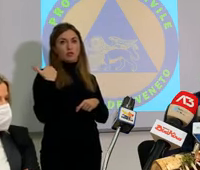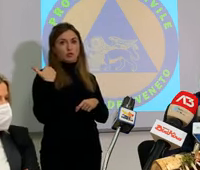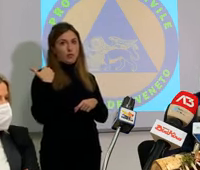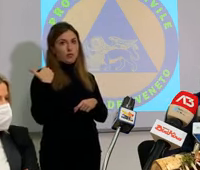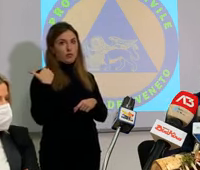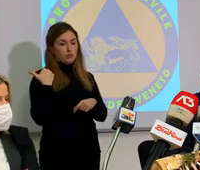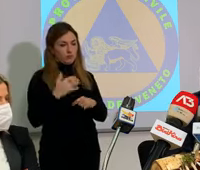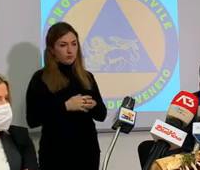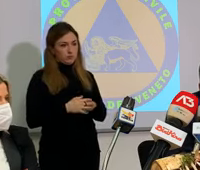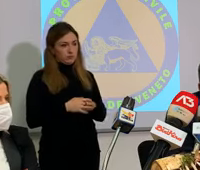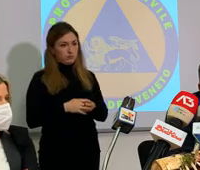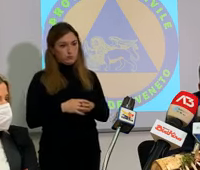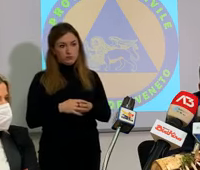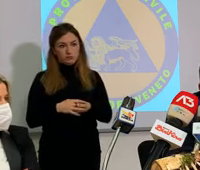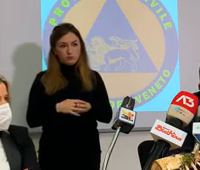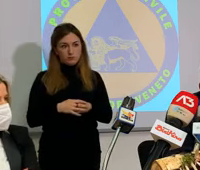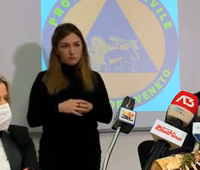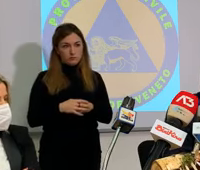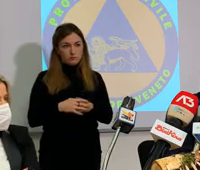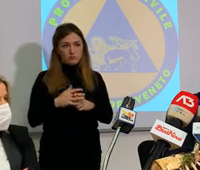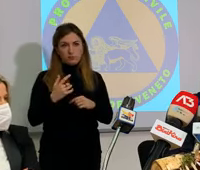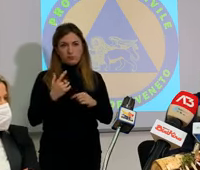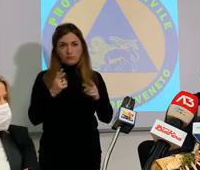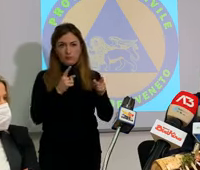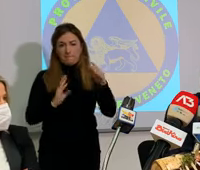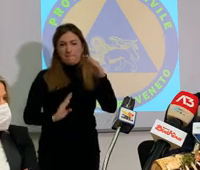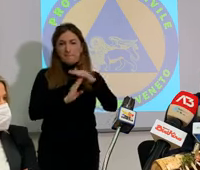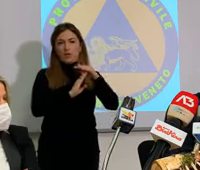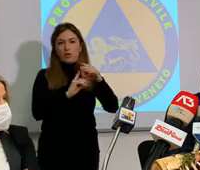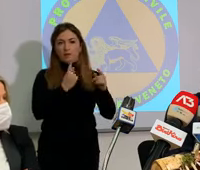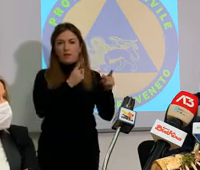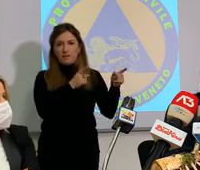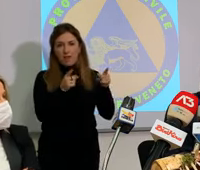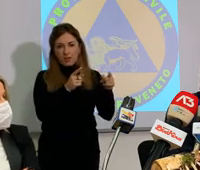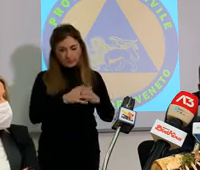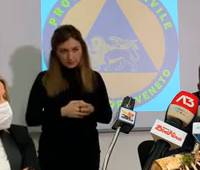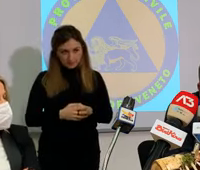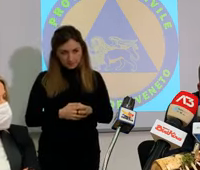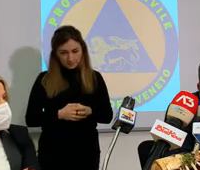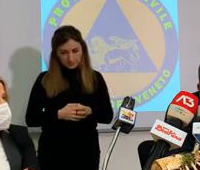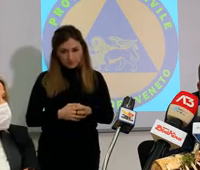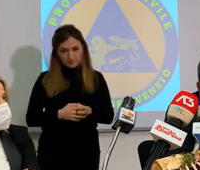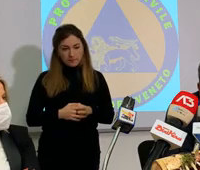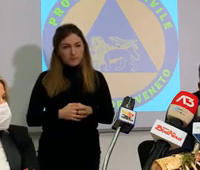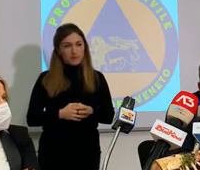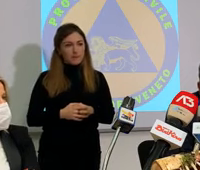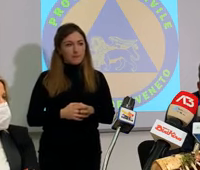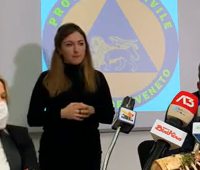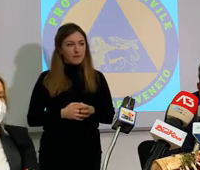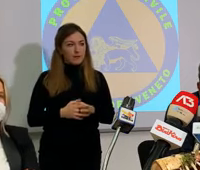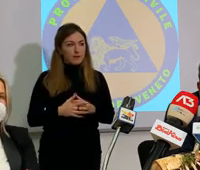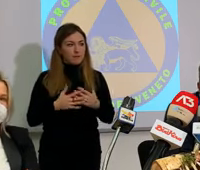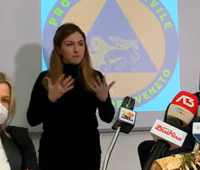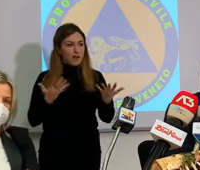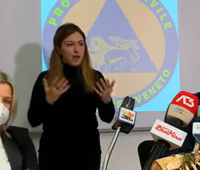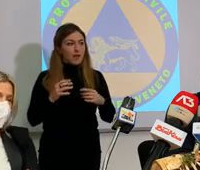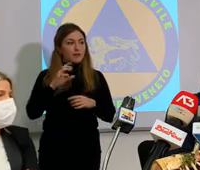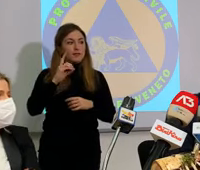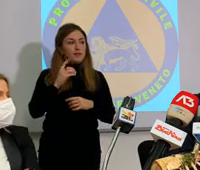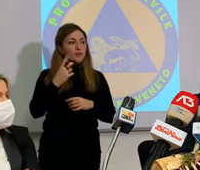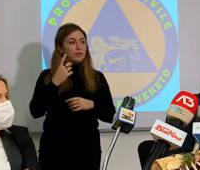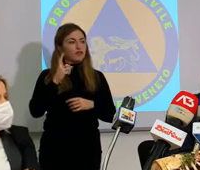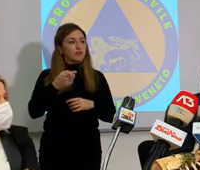numero nel piccolo della dell'epidemia ma la dgr di maggio andava oltre questo numero si ponevano